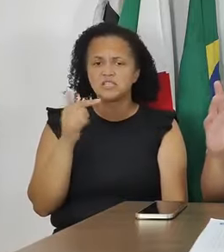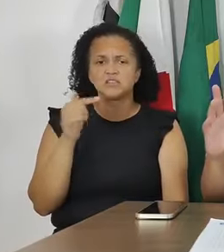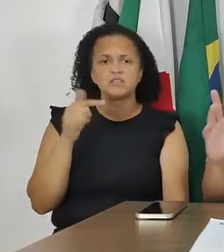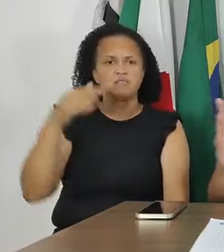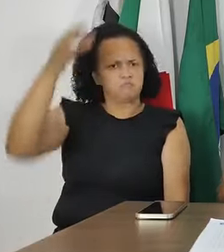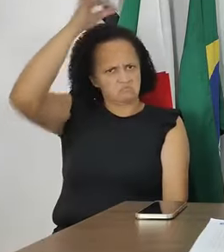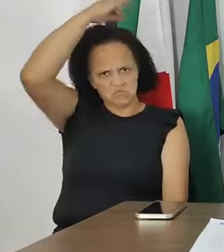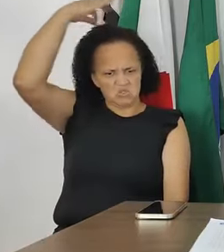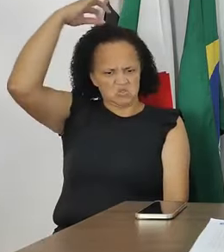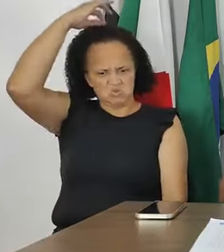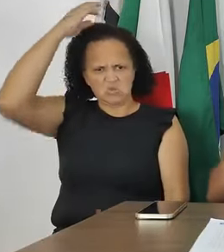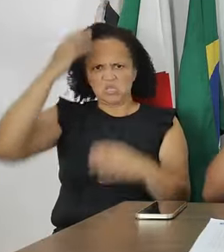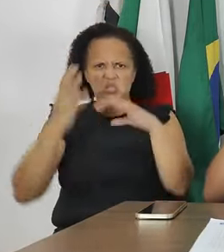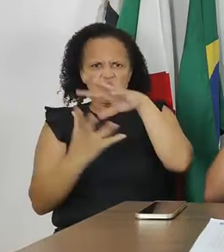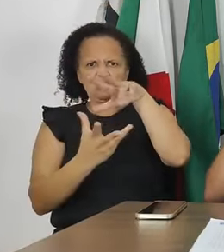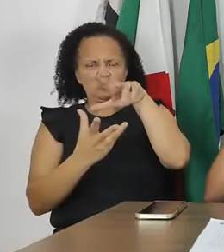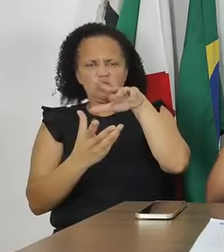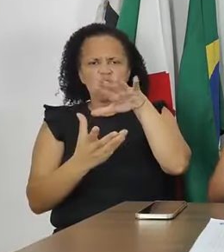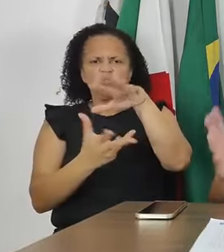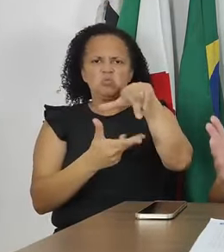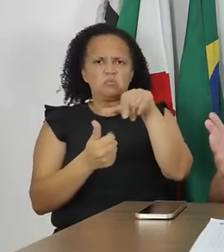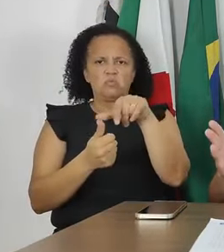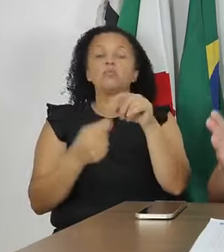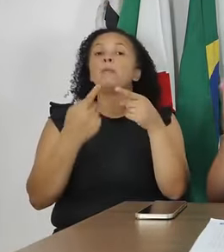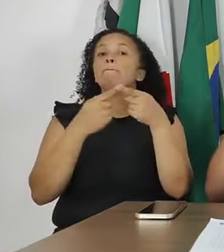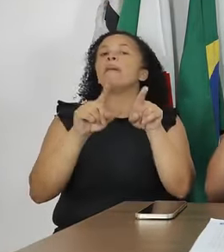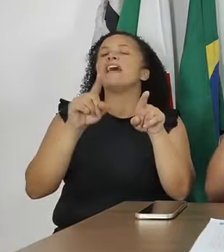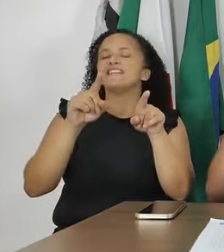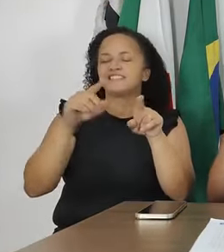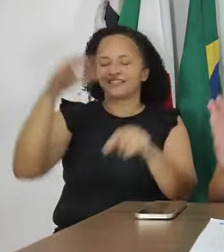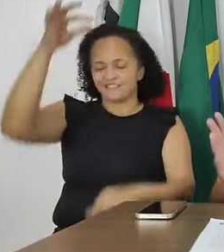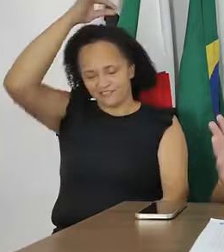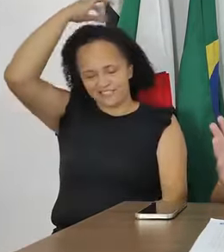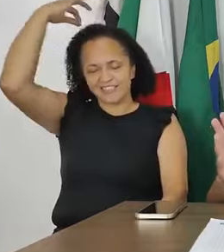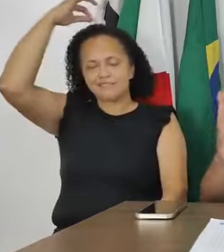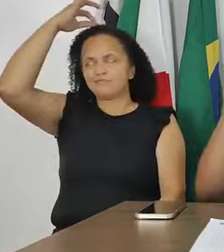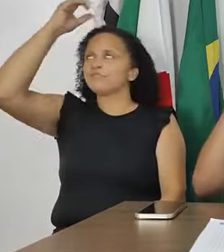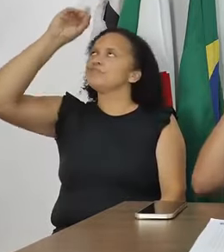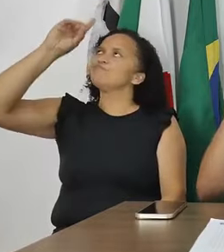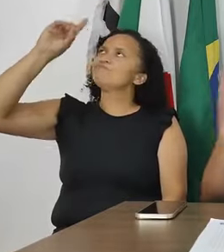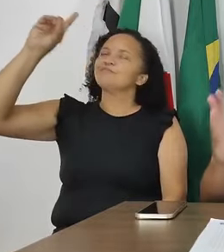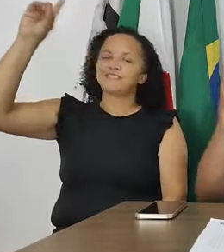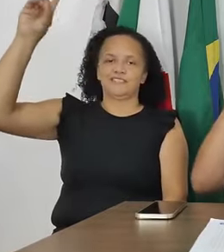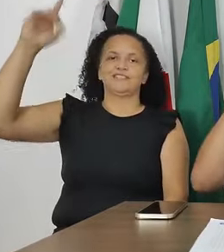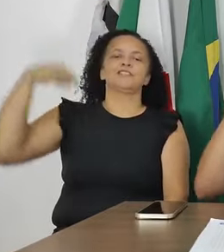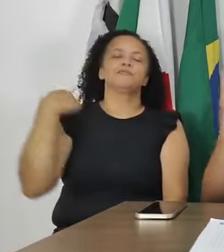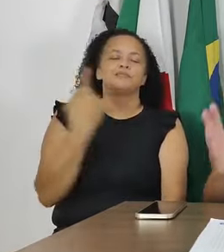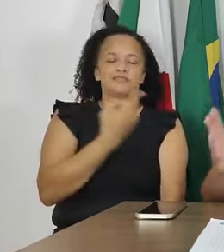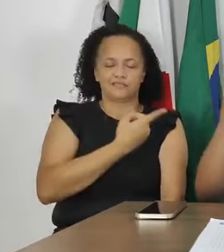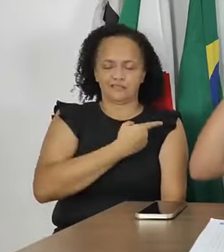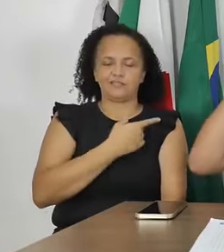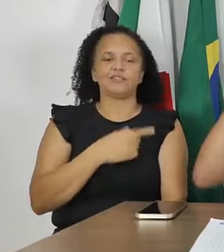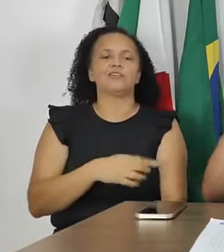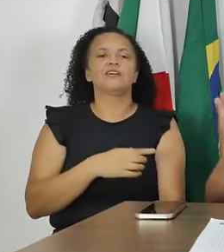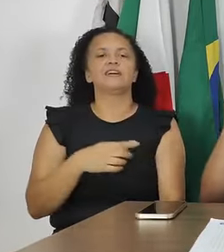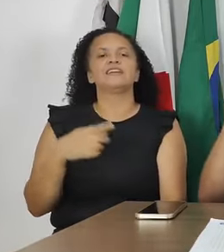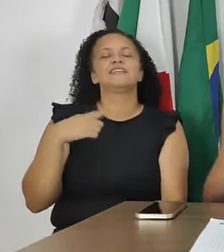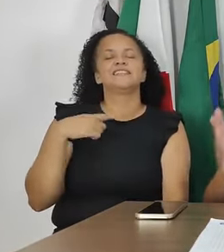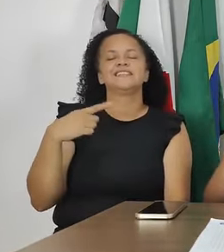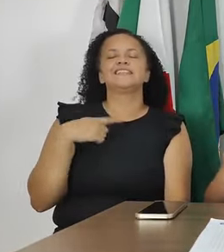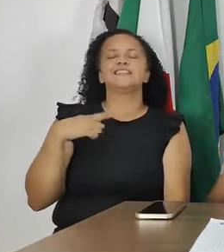do mundo, e sim o Espírito que vem de Deus, para que conheçamos o que por Deus nos foi dado